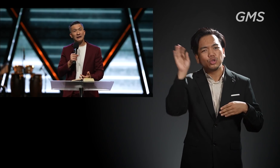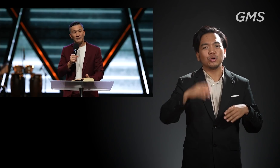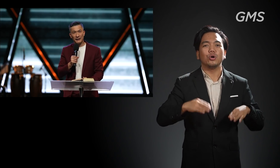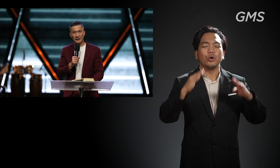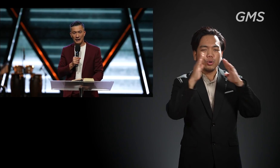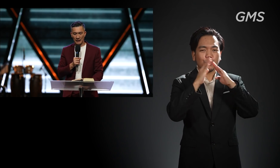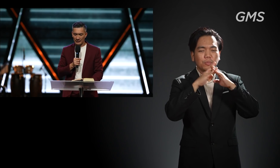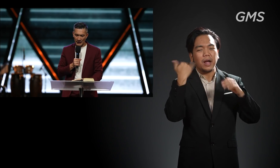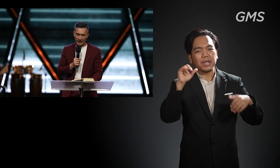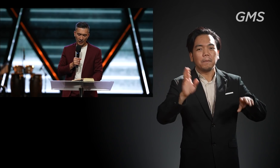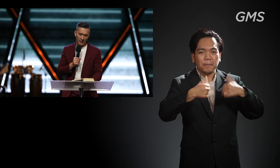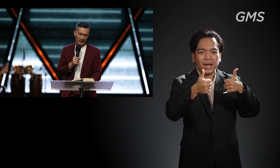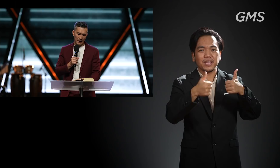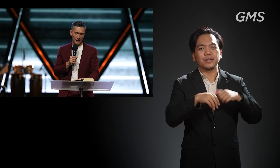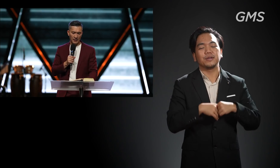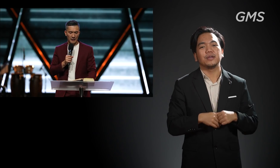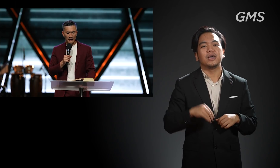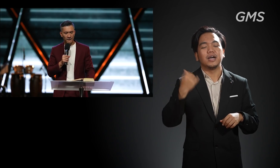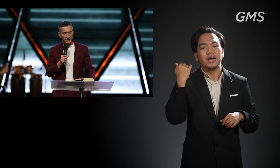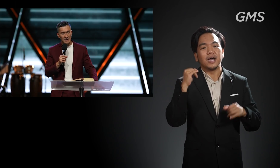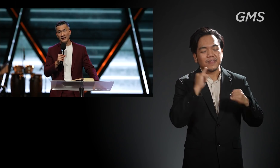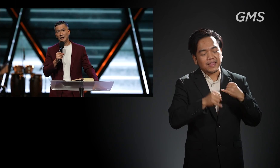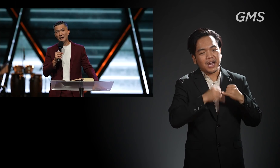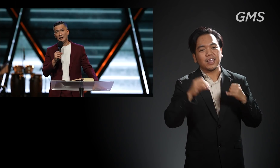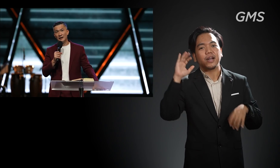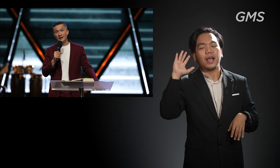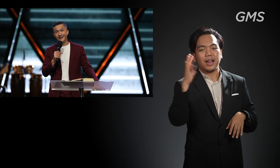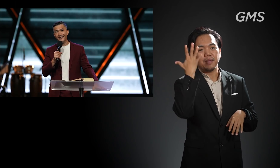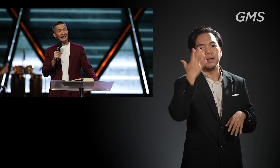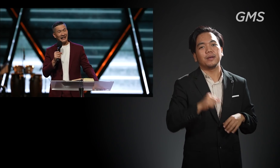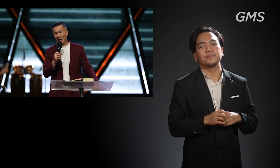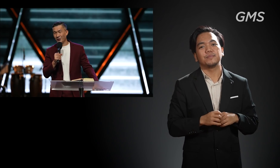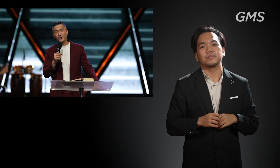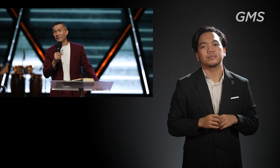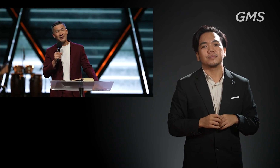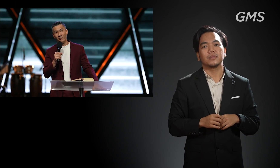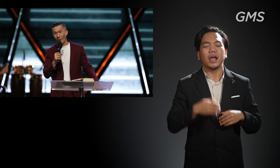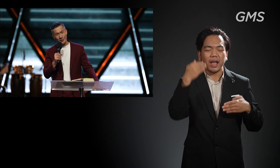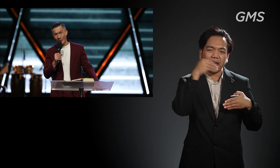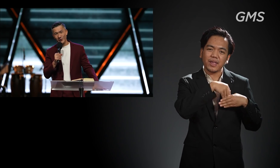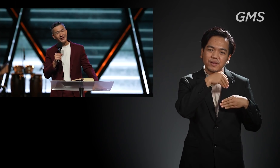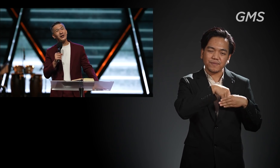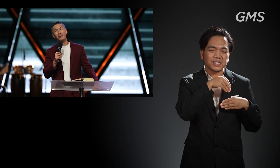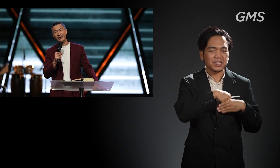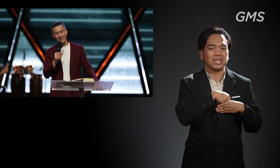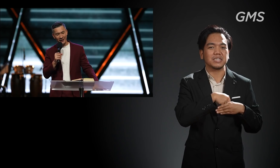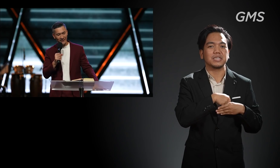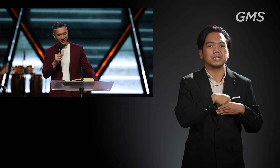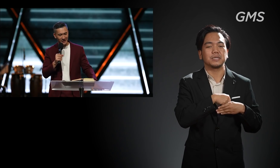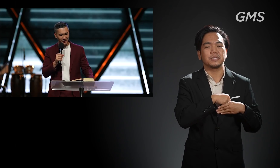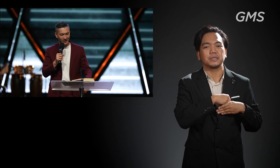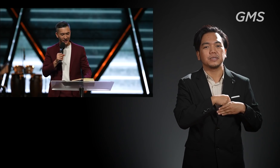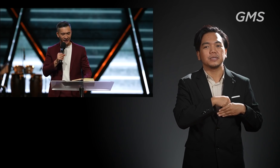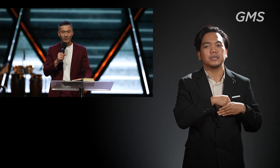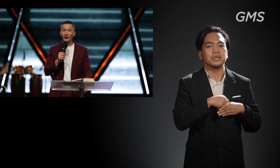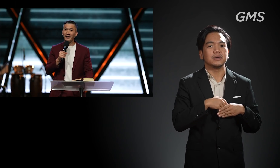rumah dan tempat tinggal. Yang terakhir nomor 5, investasi. Ini kalau sudah bisa bonus-bonus ini yang nomor 5,